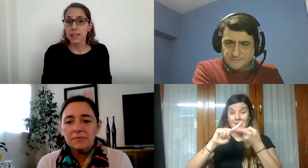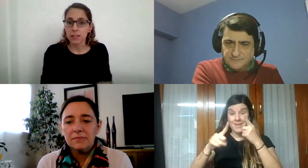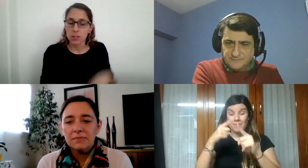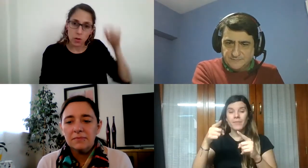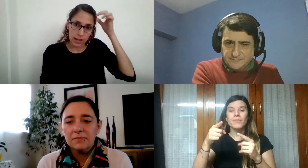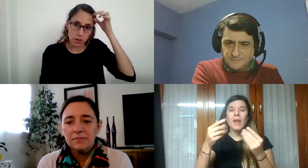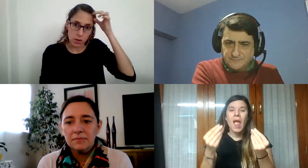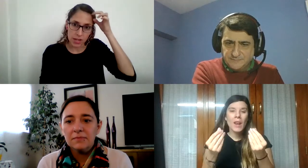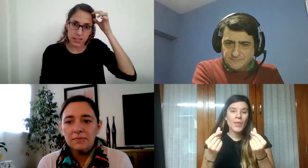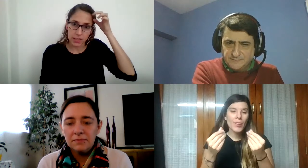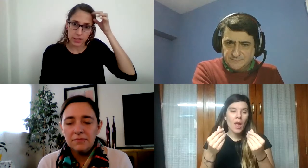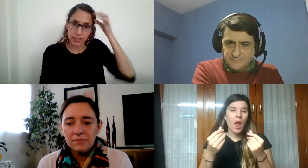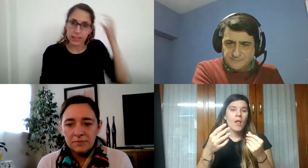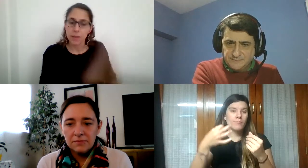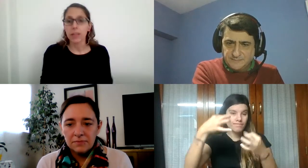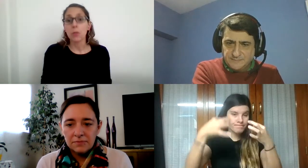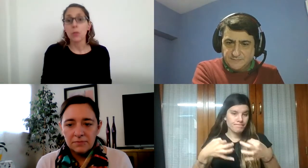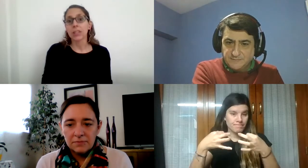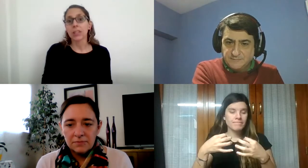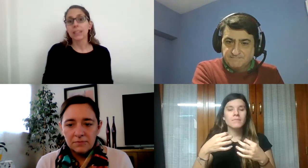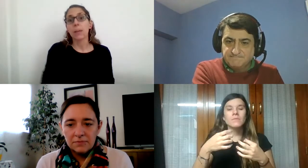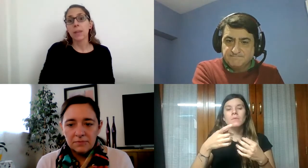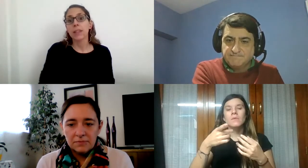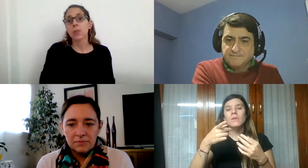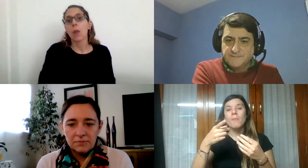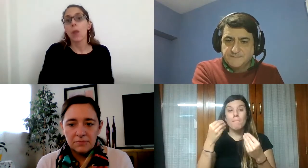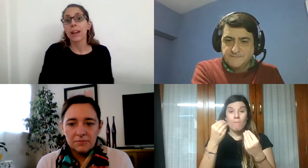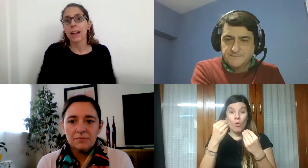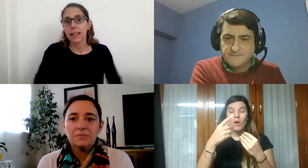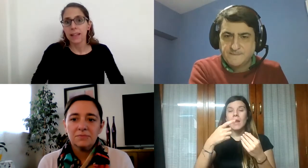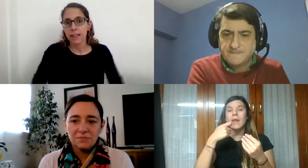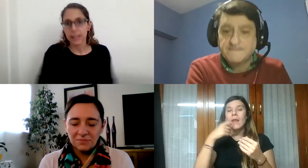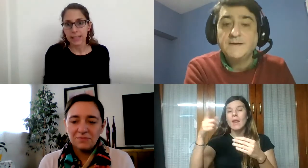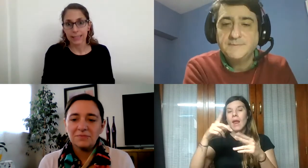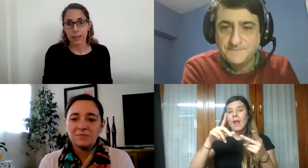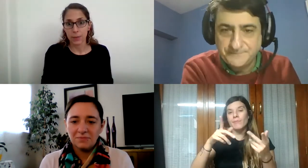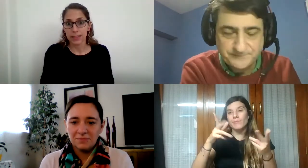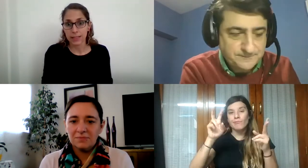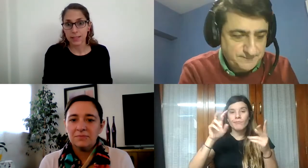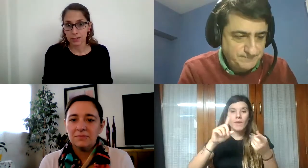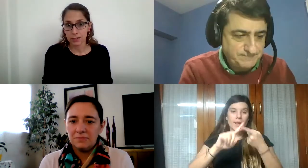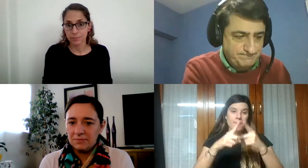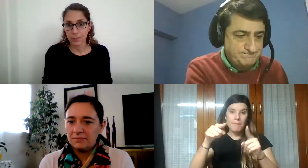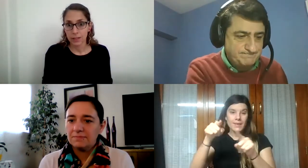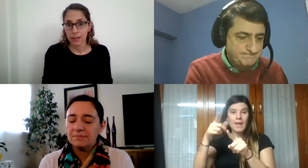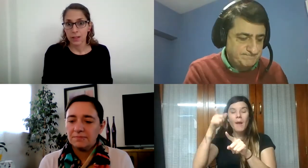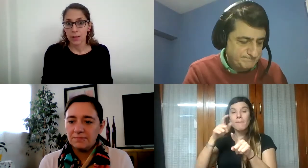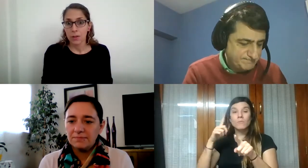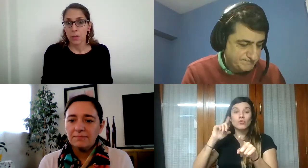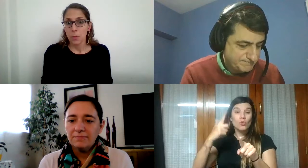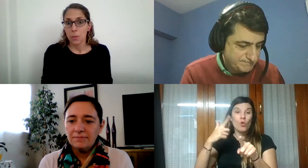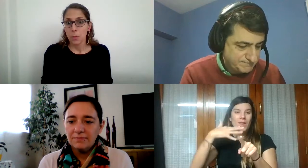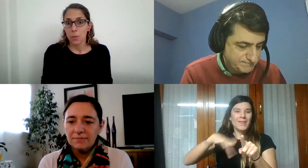Sí, es cierto, hubo gran incorporación de intérpretes. Lo importante también es una buena calidad de esa interpretación.